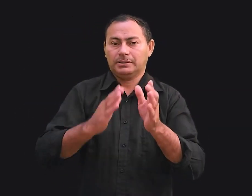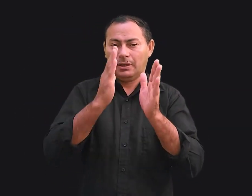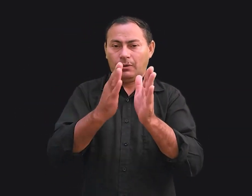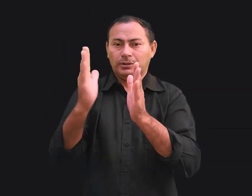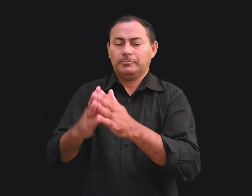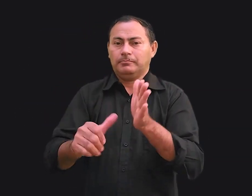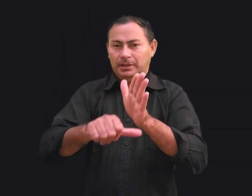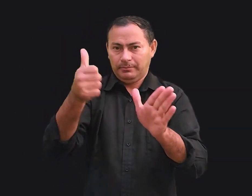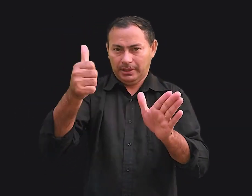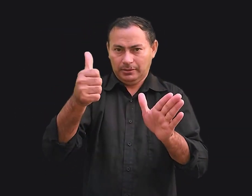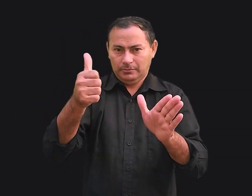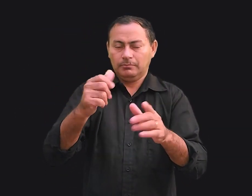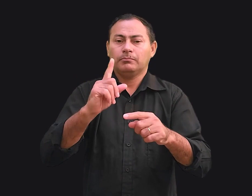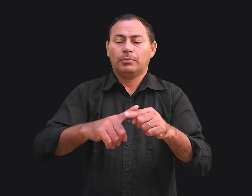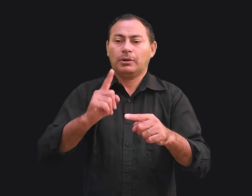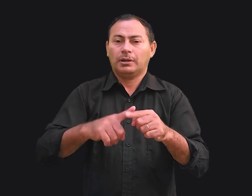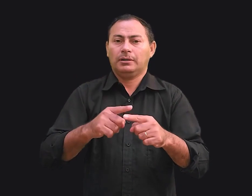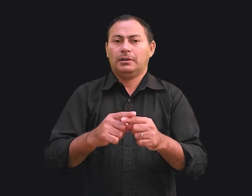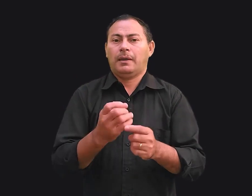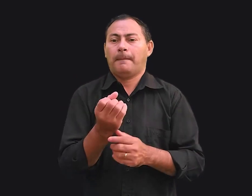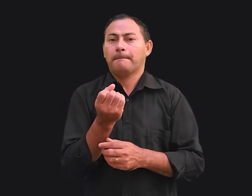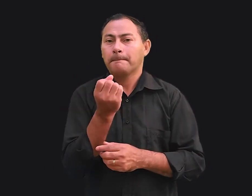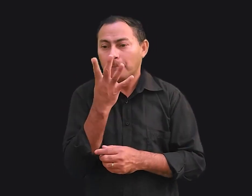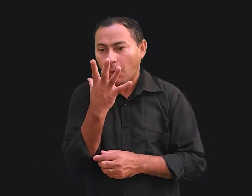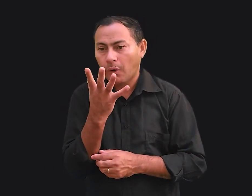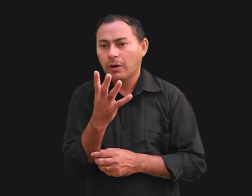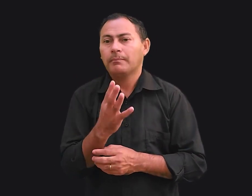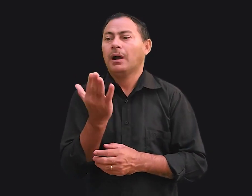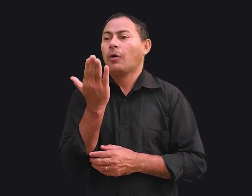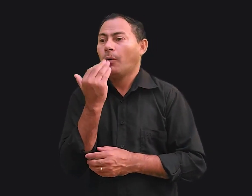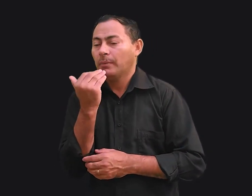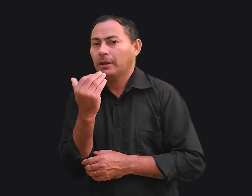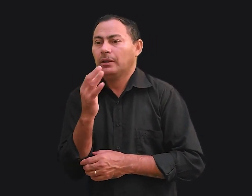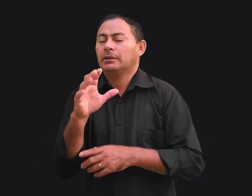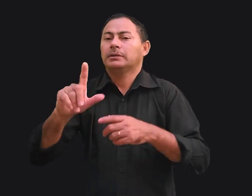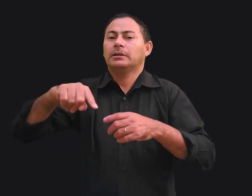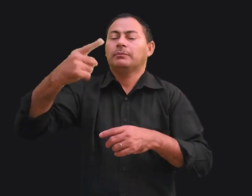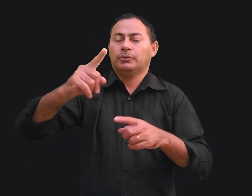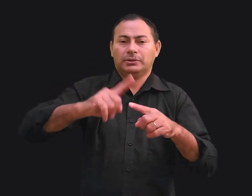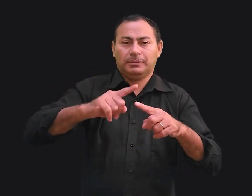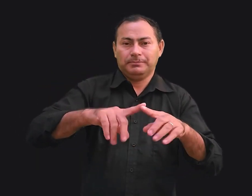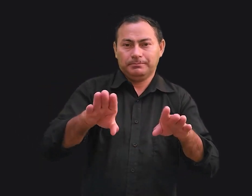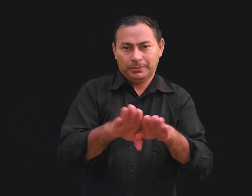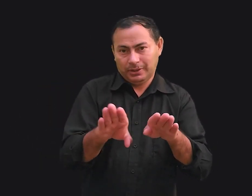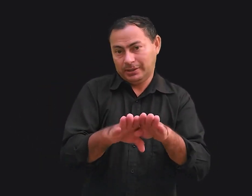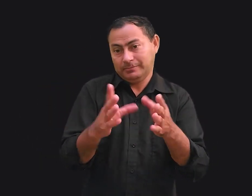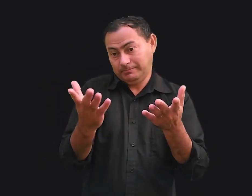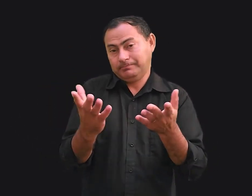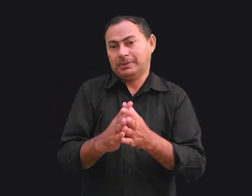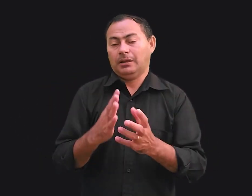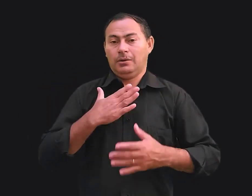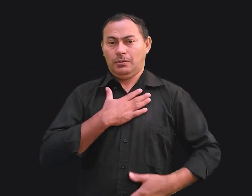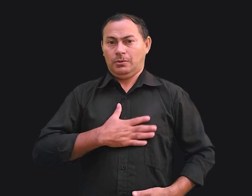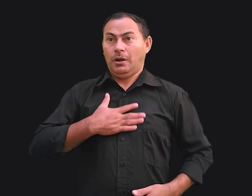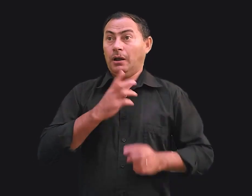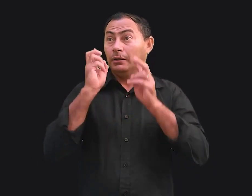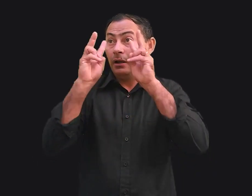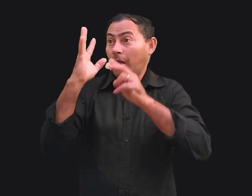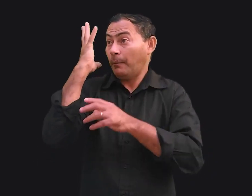ordem. Primeiro porque era bom para comer, não. Depois porque era agradável aos olhos. Em